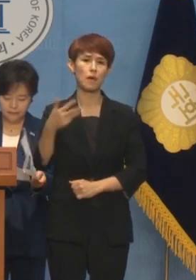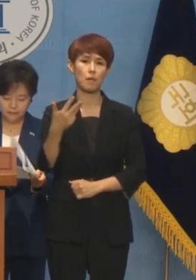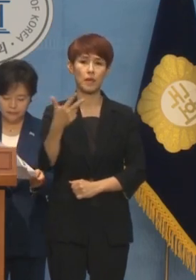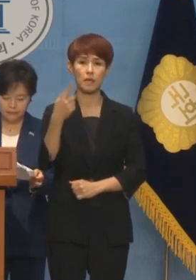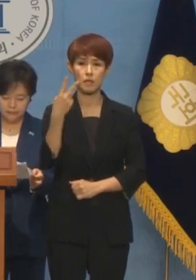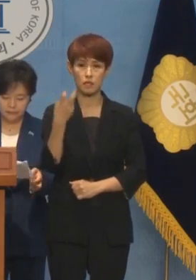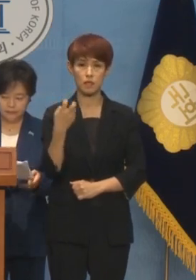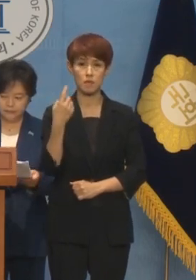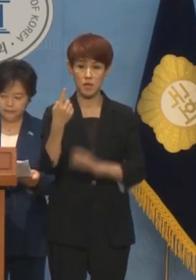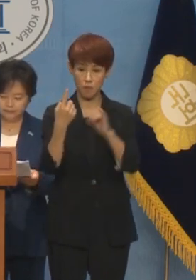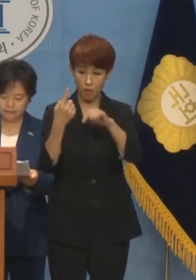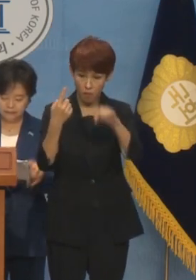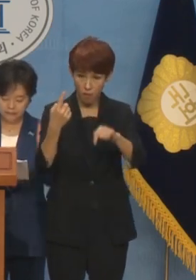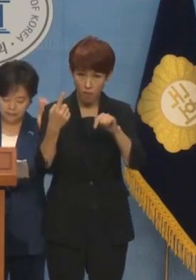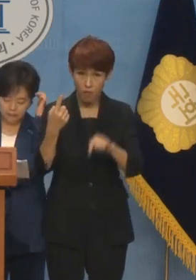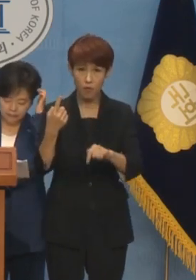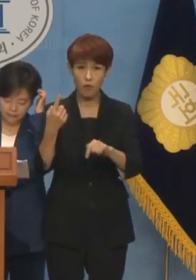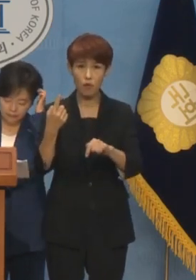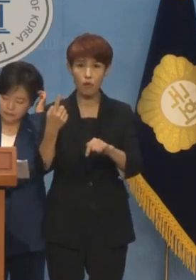12,821명 가운데